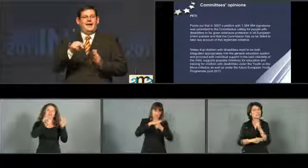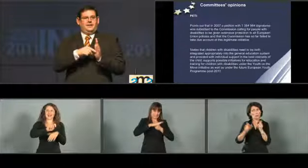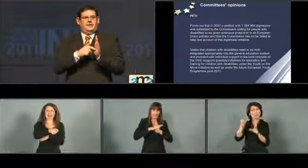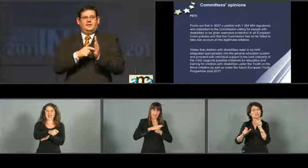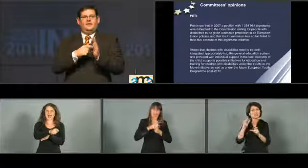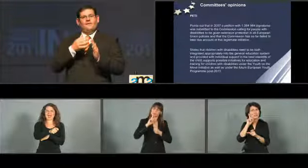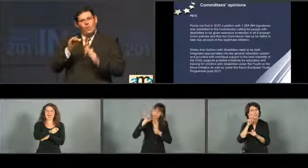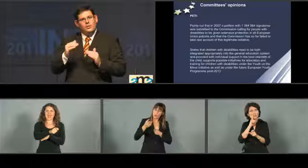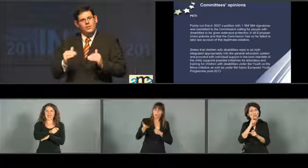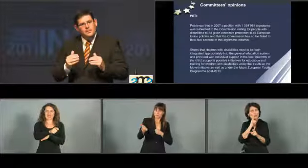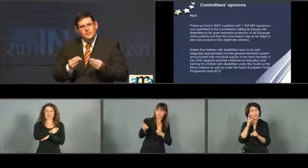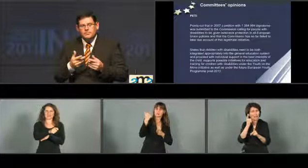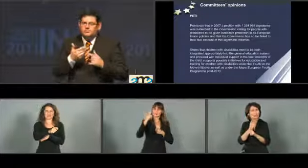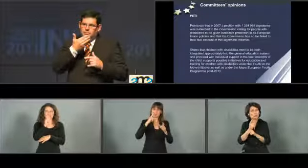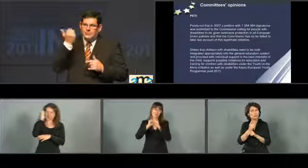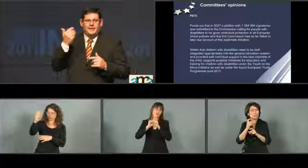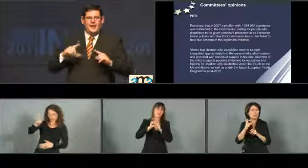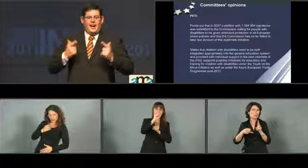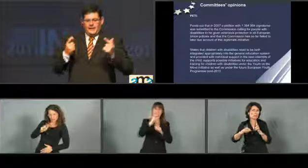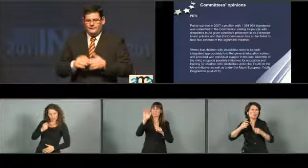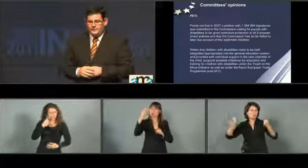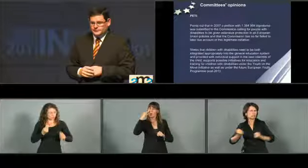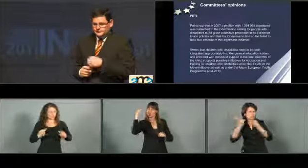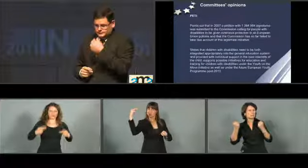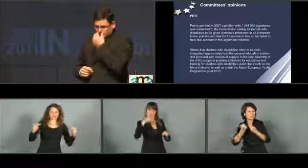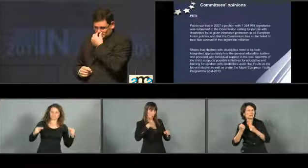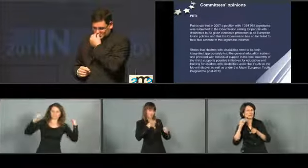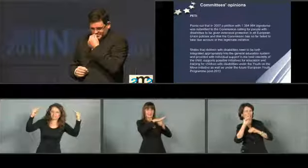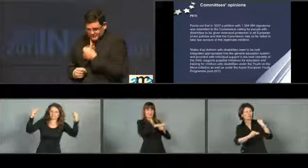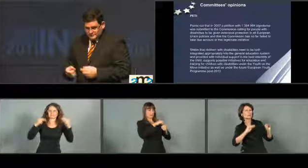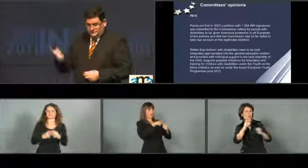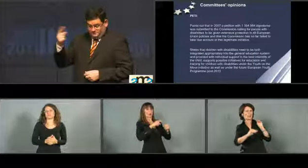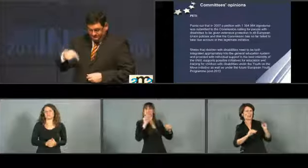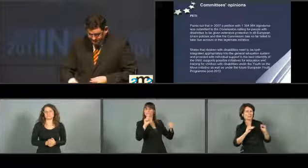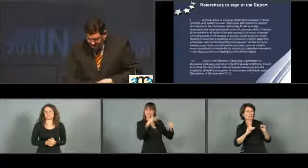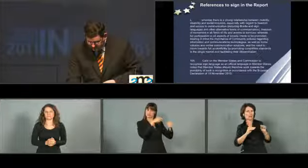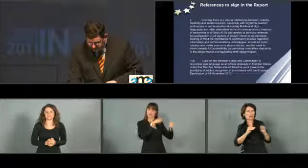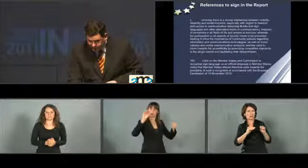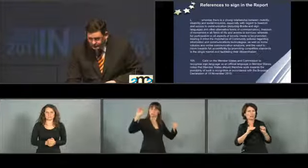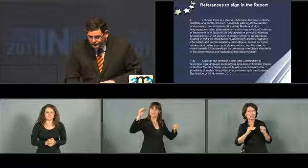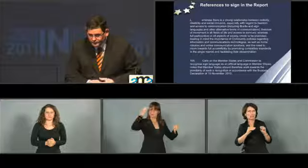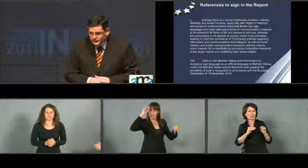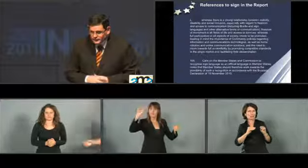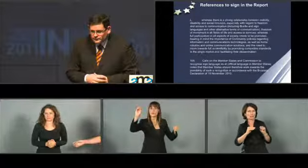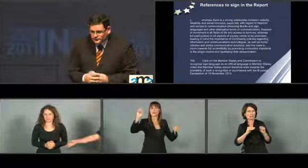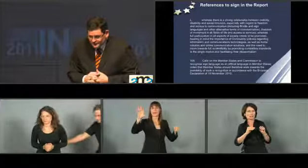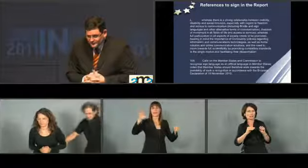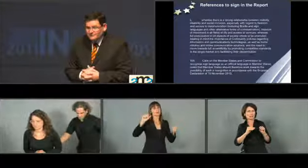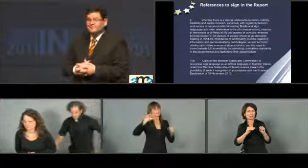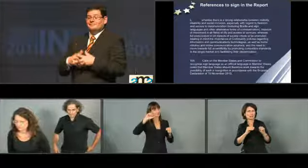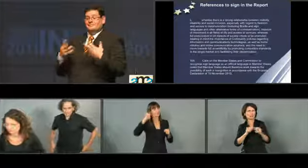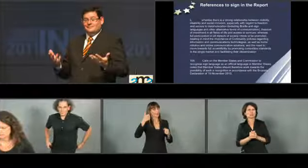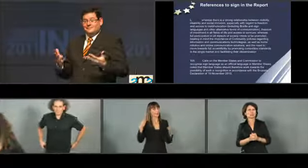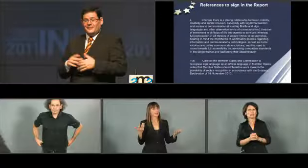faire prendre... c'est une réelle clé pour augmenter son niveau de vie, faire prendre